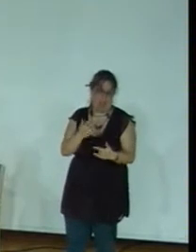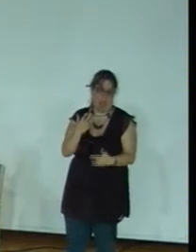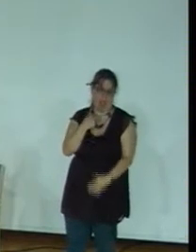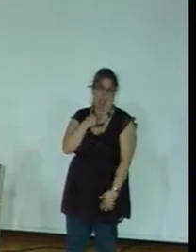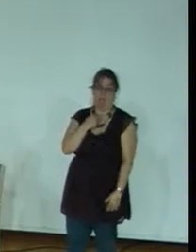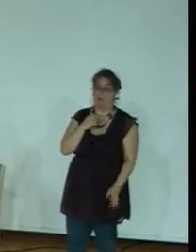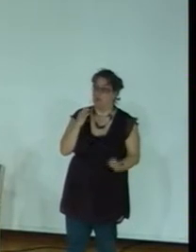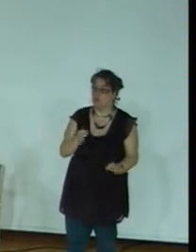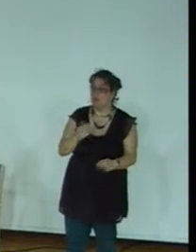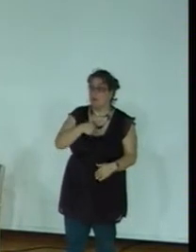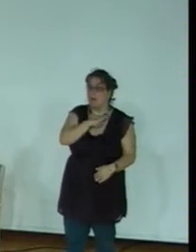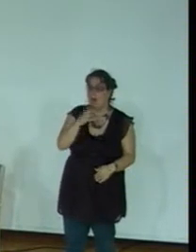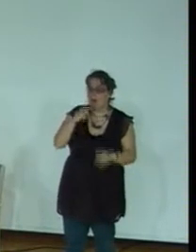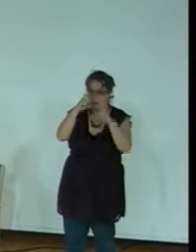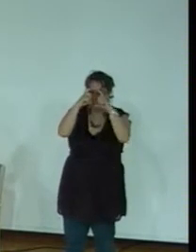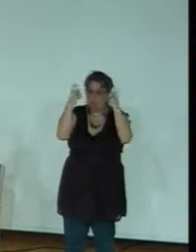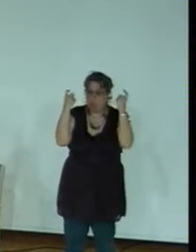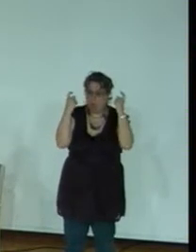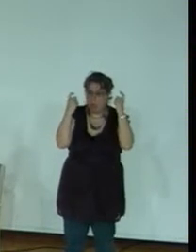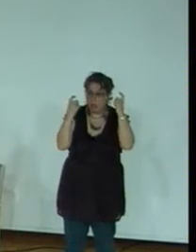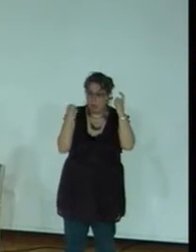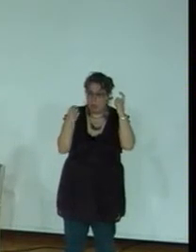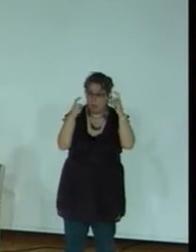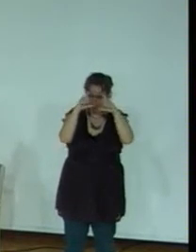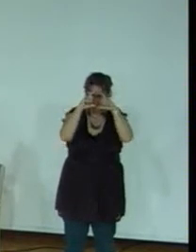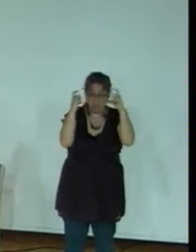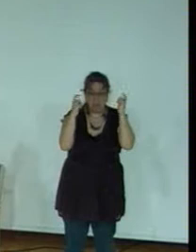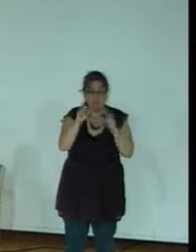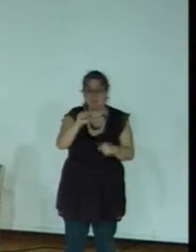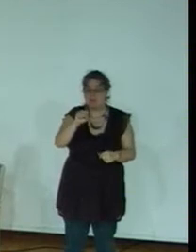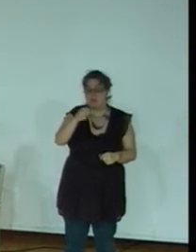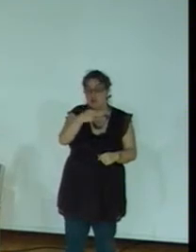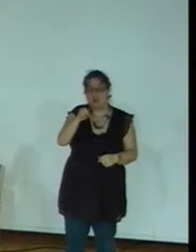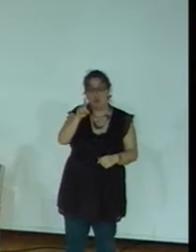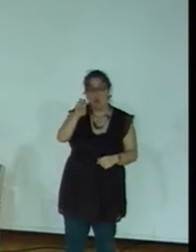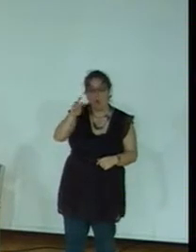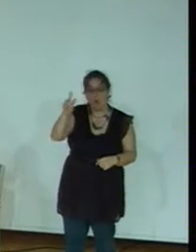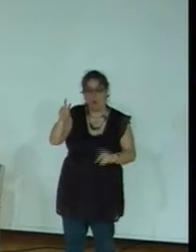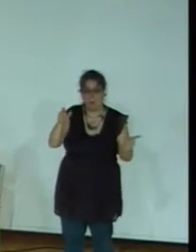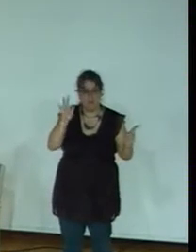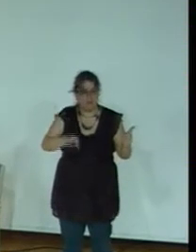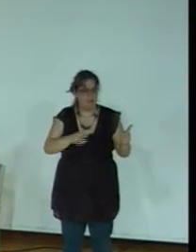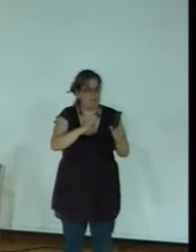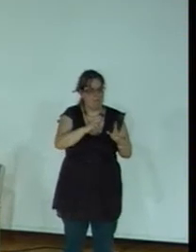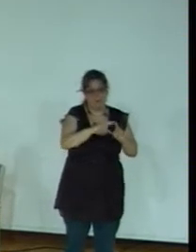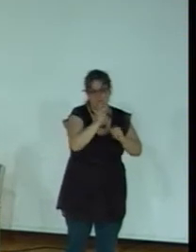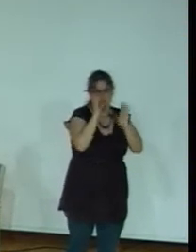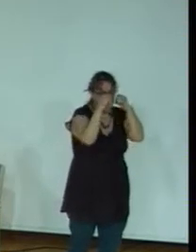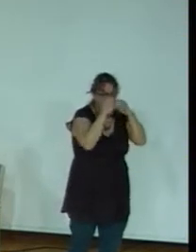aux révélations de Snowden et compagnie, les entreprises américaines, Google et autres, se sont mis à chiffrer davantage, donc chiffrer les